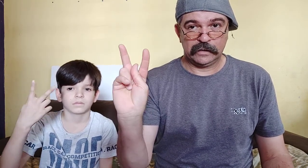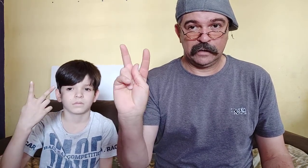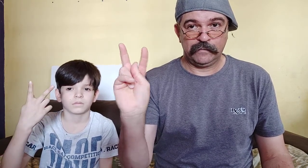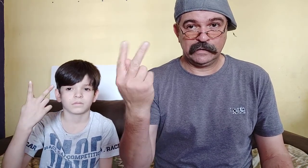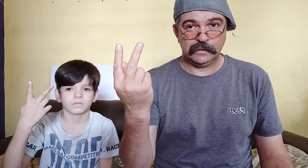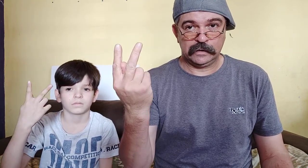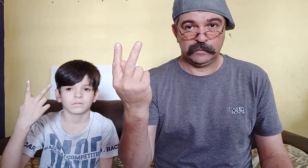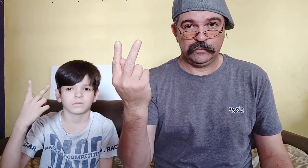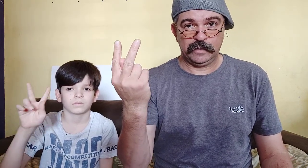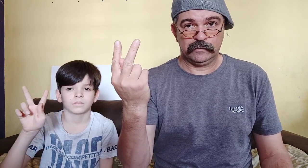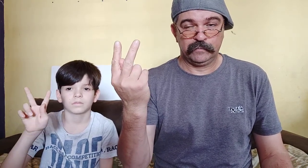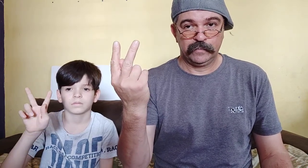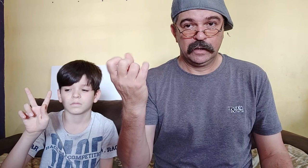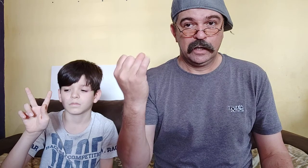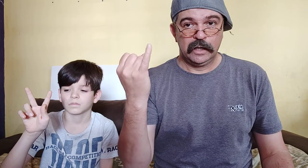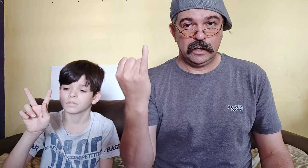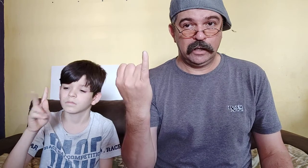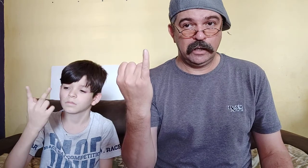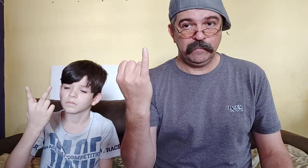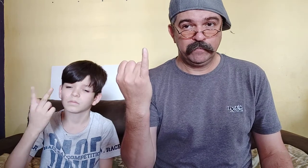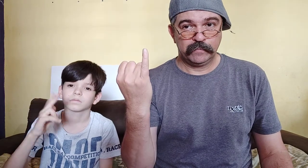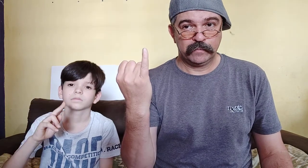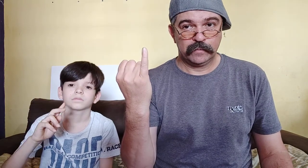aqui e faz assim, esse movimento, I,